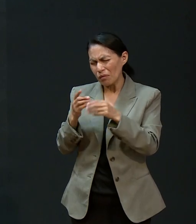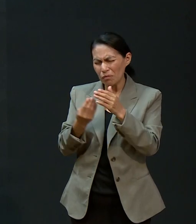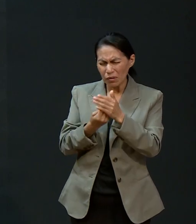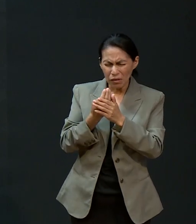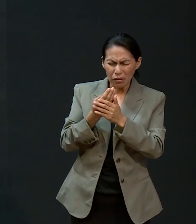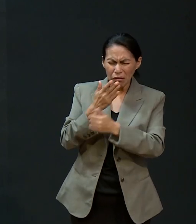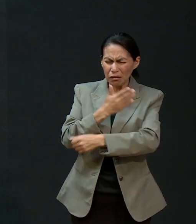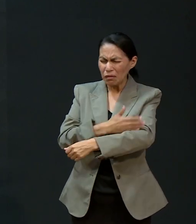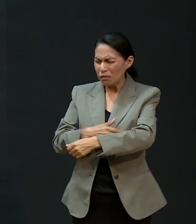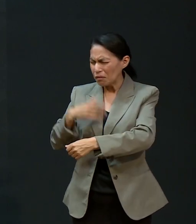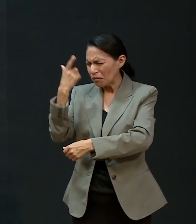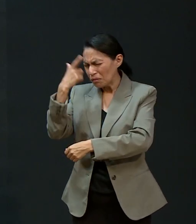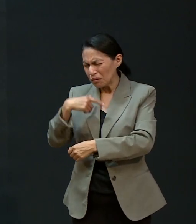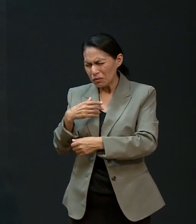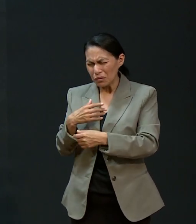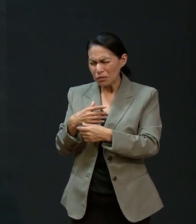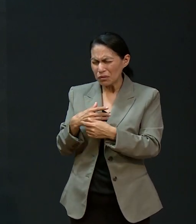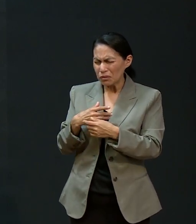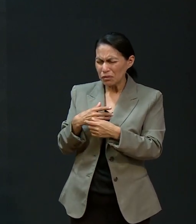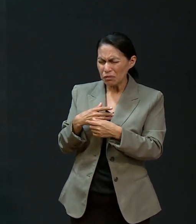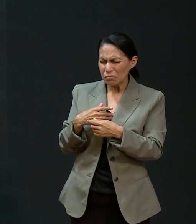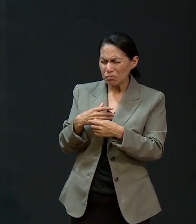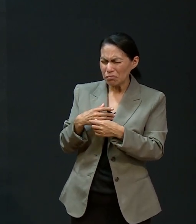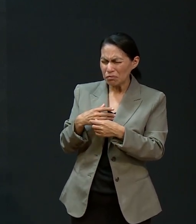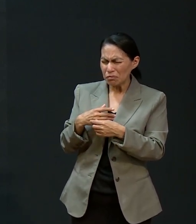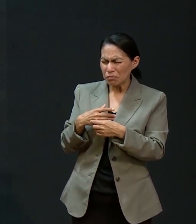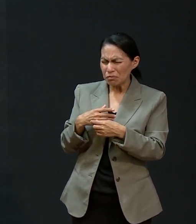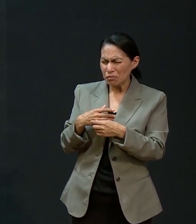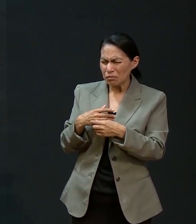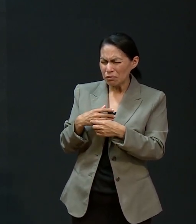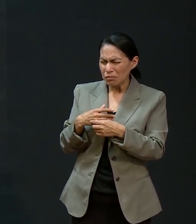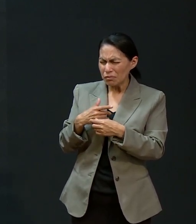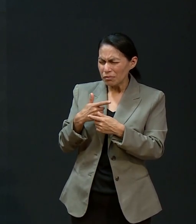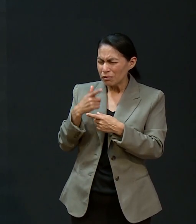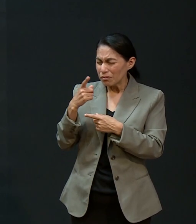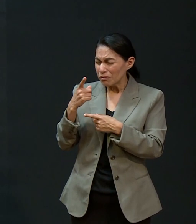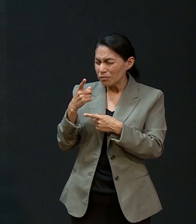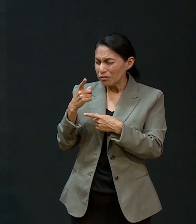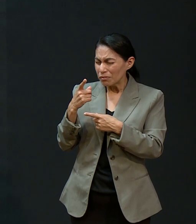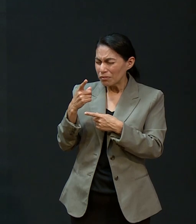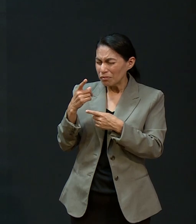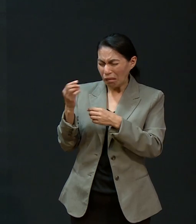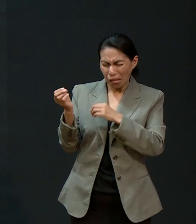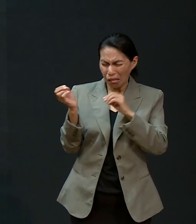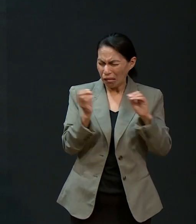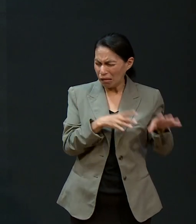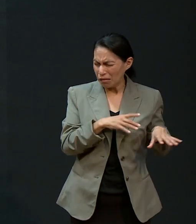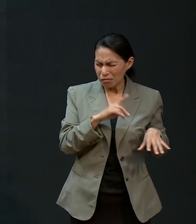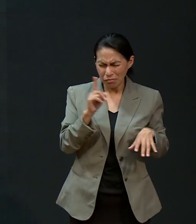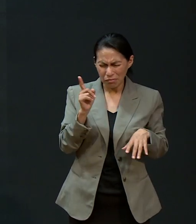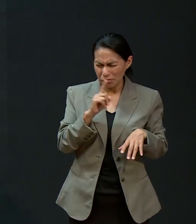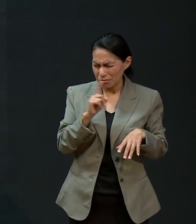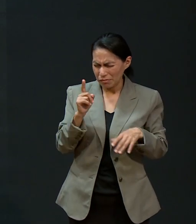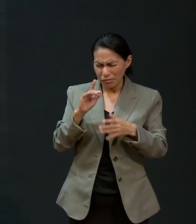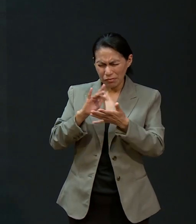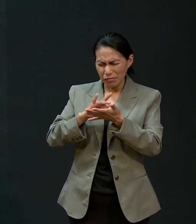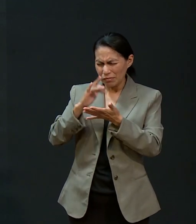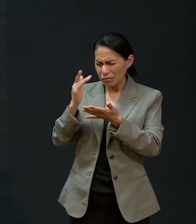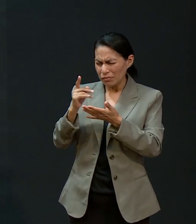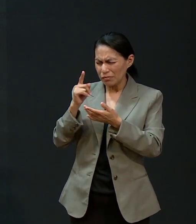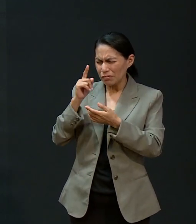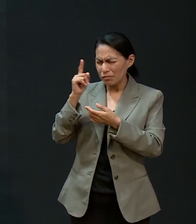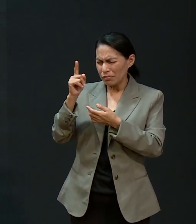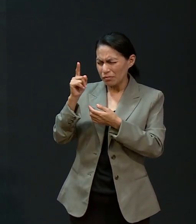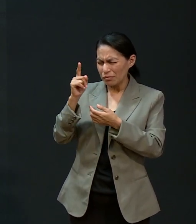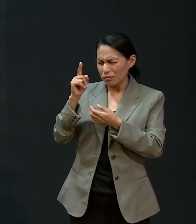este día, durante esta mañana, a la hora que estén viendo este programa. Señor, nunca nos dejes y